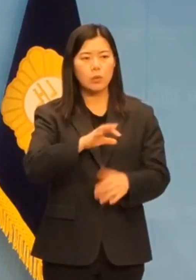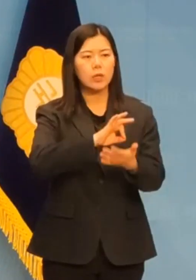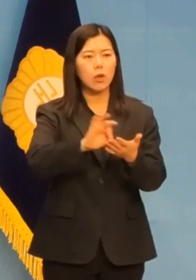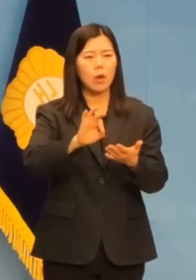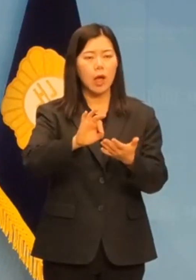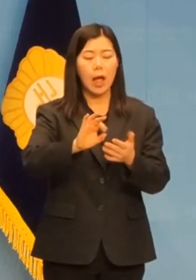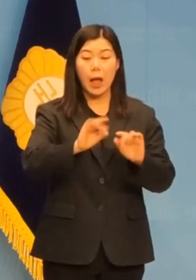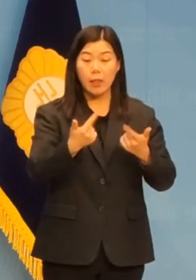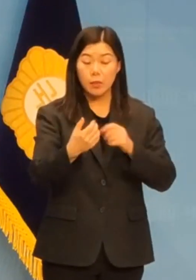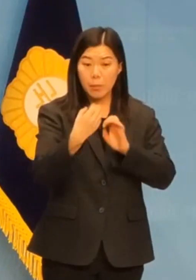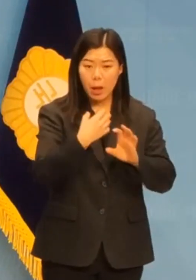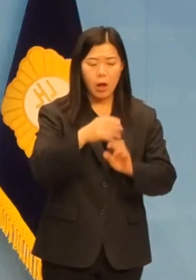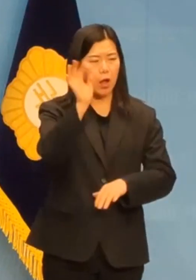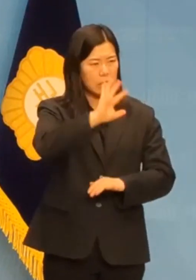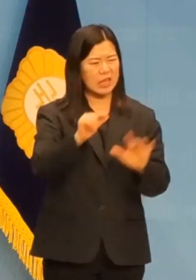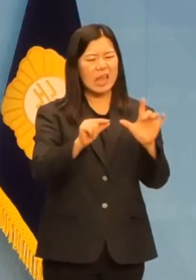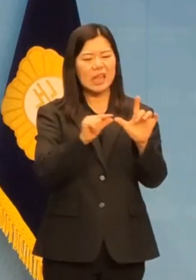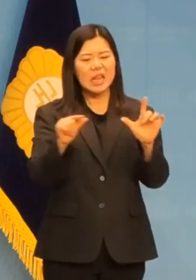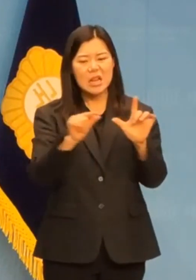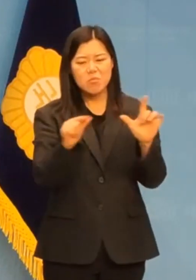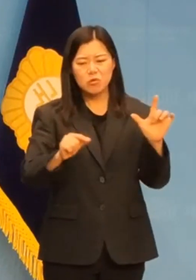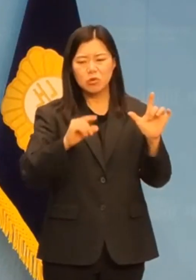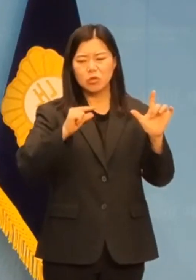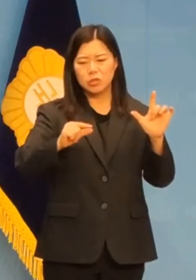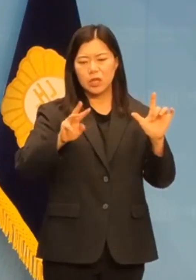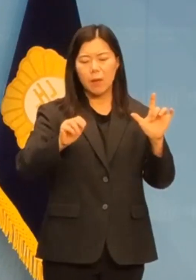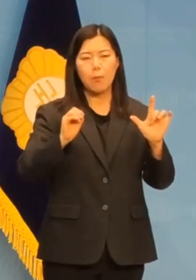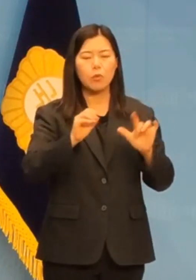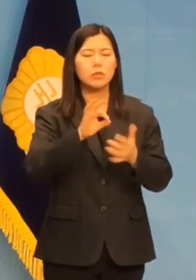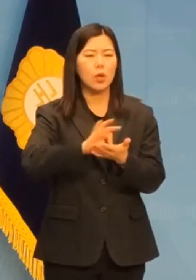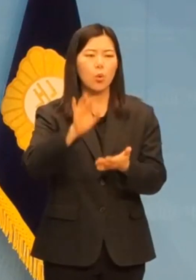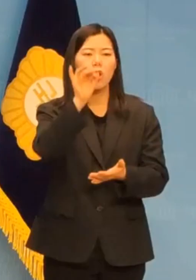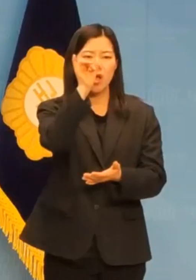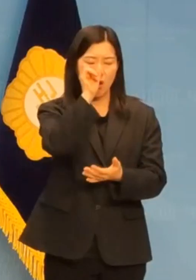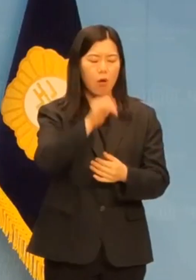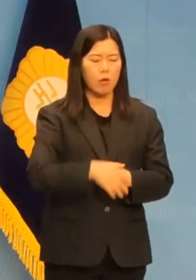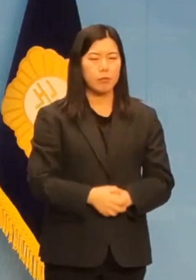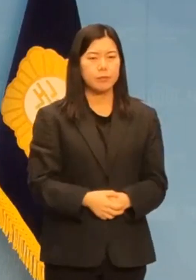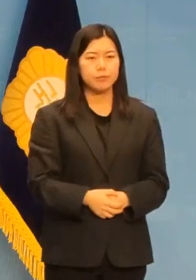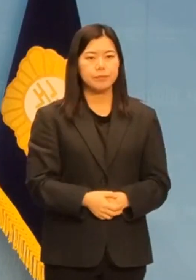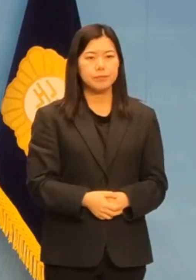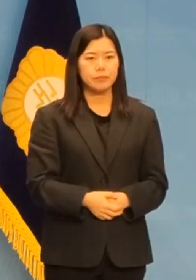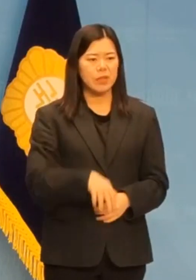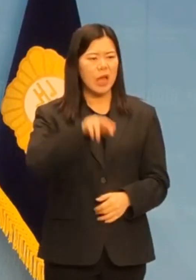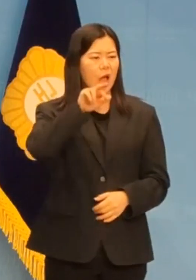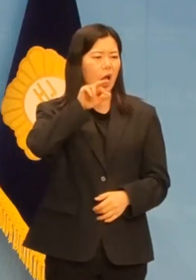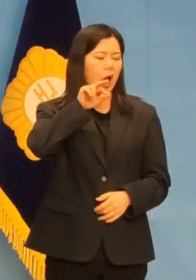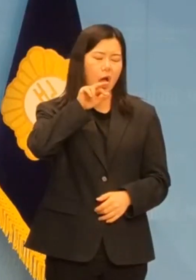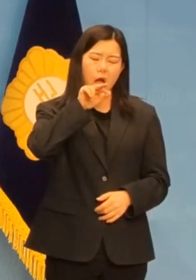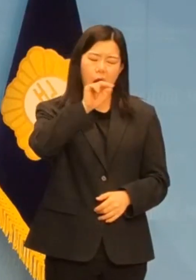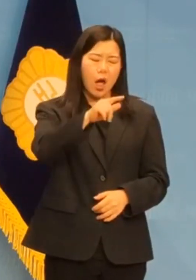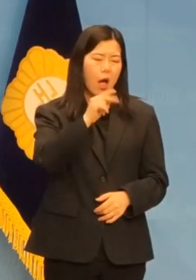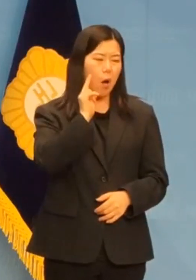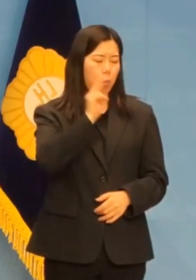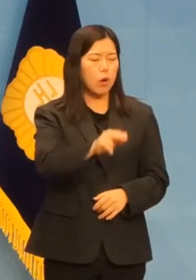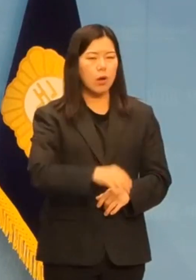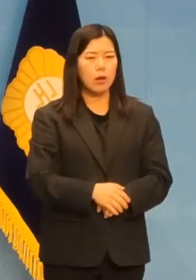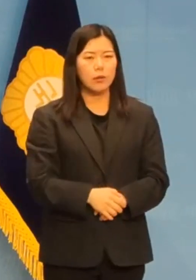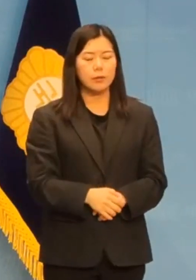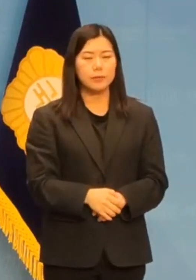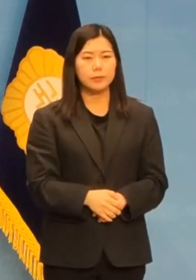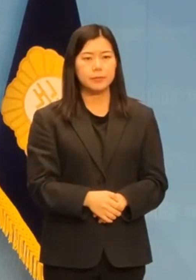달리 일부는 GMO가 사용될 수 있음이 드러났습니다. 틀려도 너무 틀린